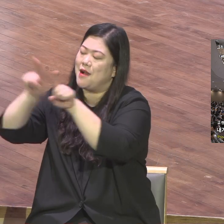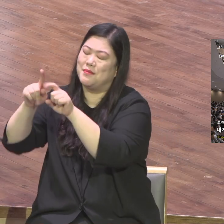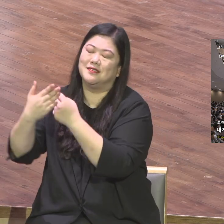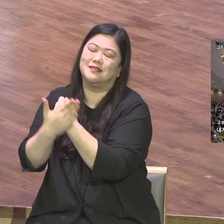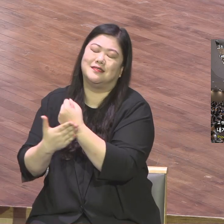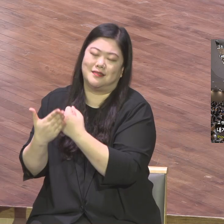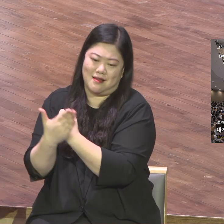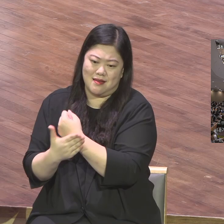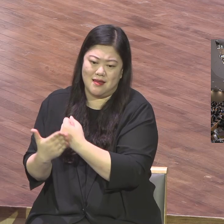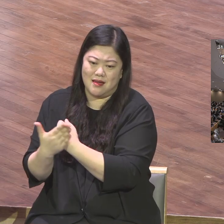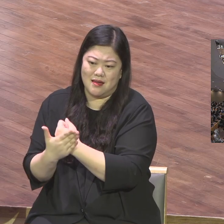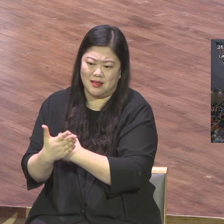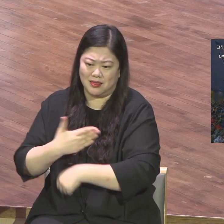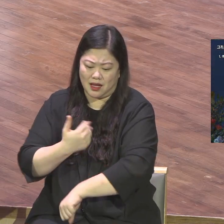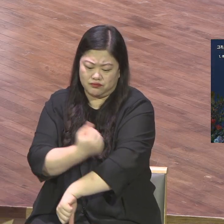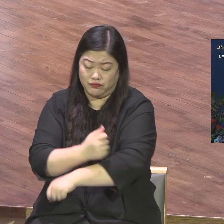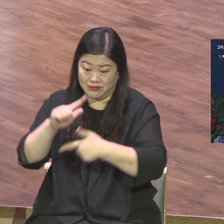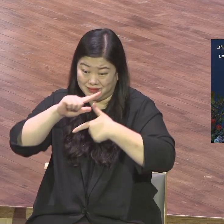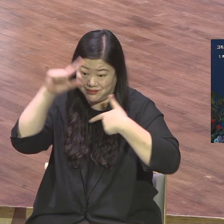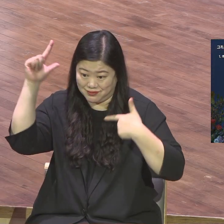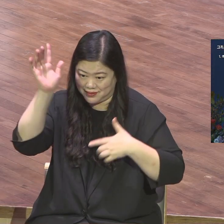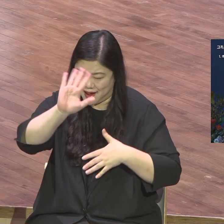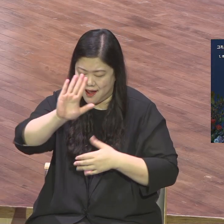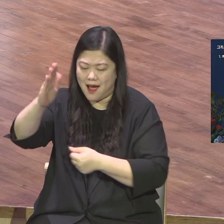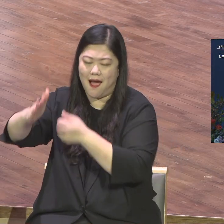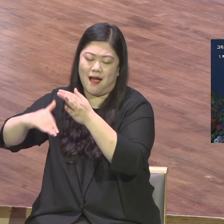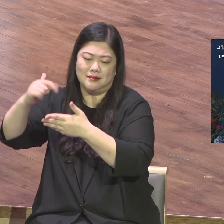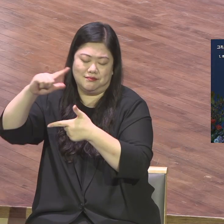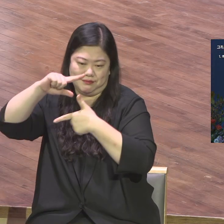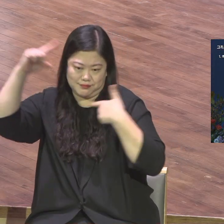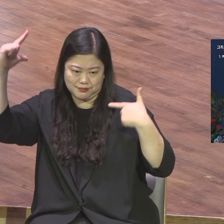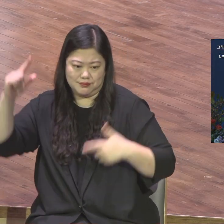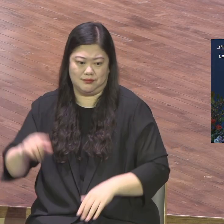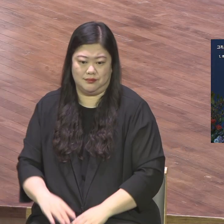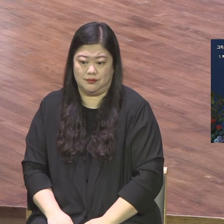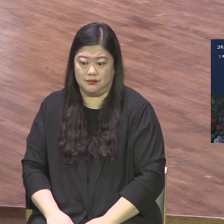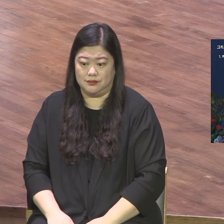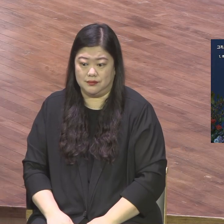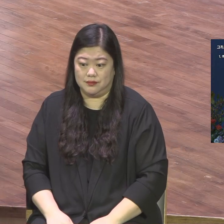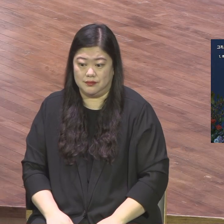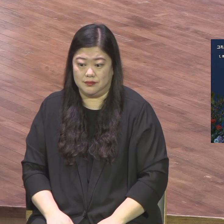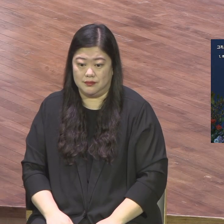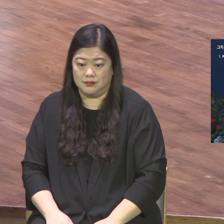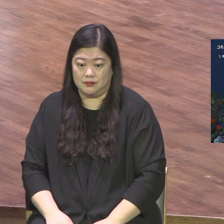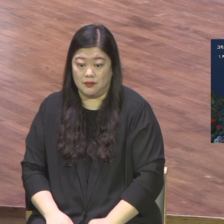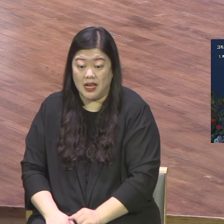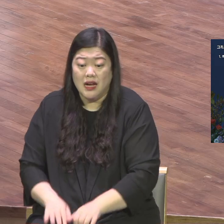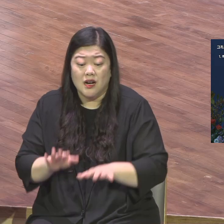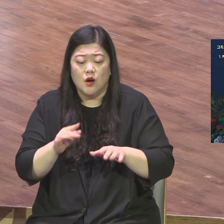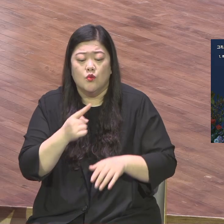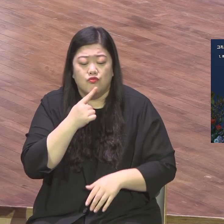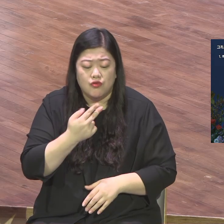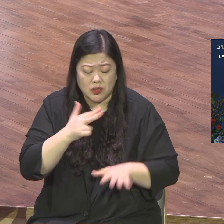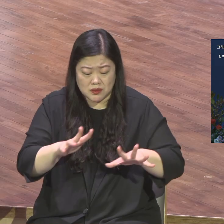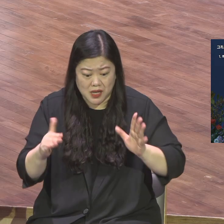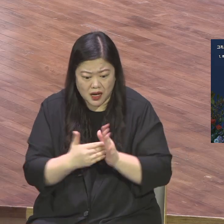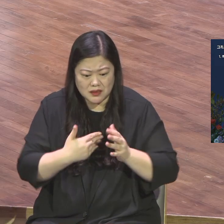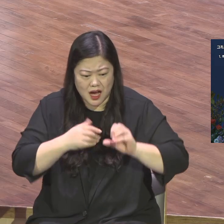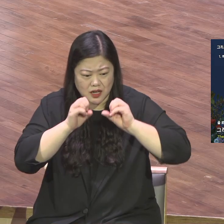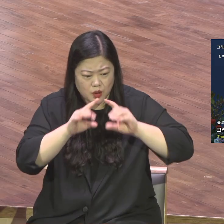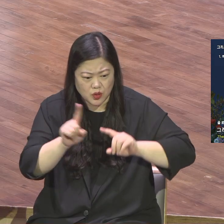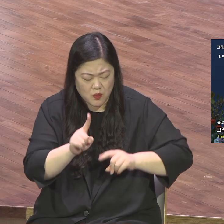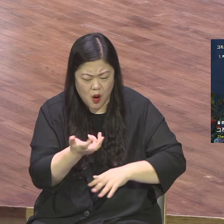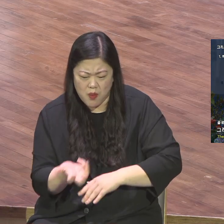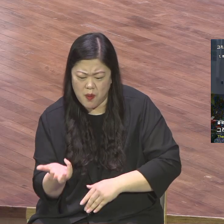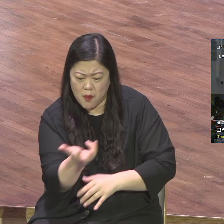은혜로라. 고린도전서 15장 10절 이런 고백하지 아니야. 내는 게 아니에요. 하나님의 은혜로. 그러므로